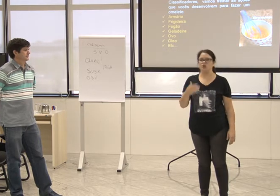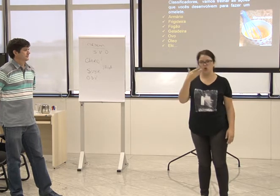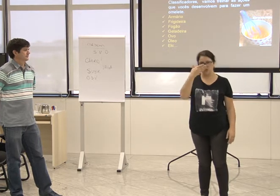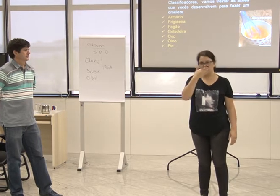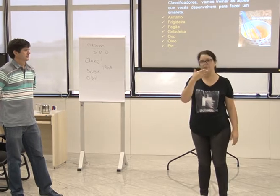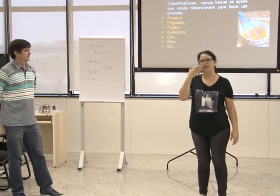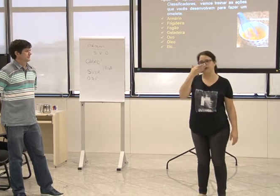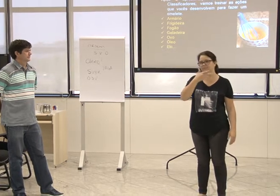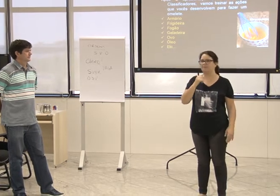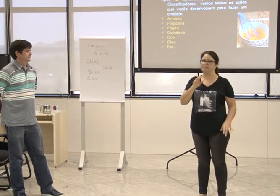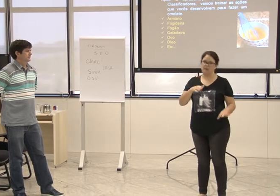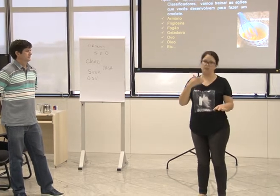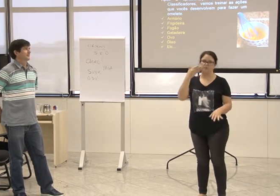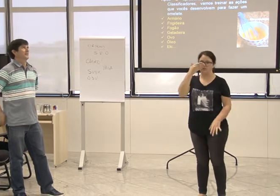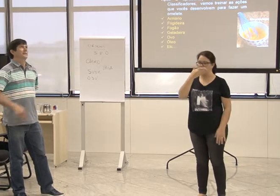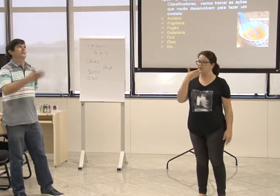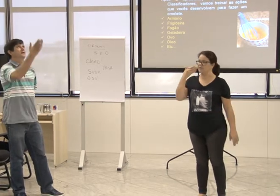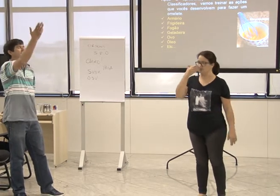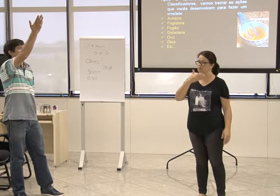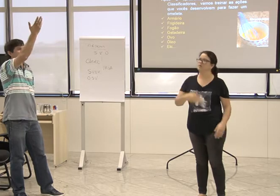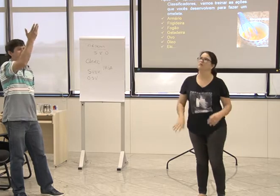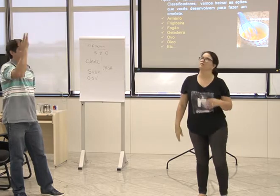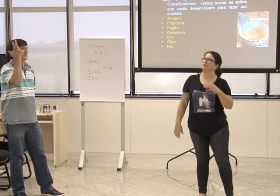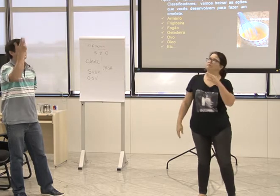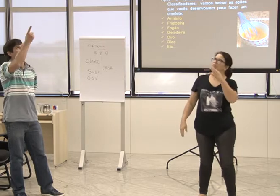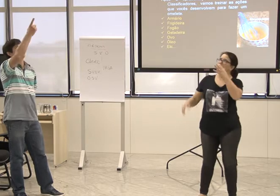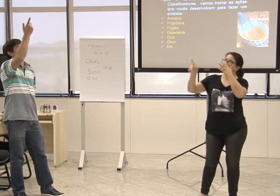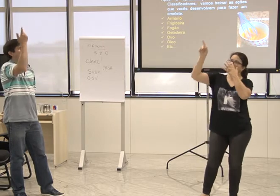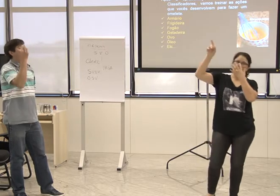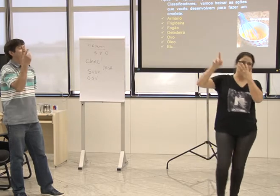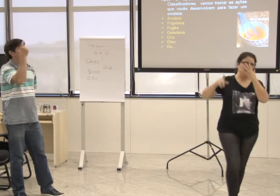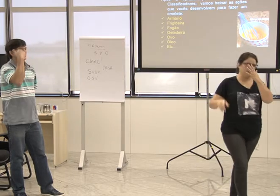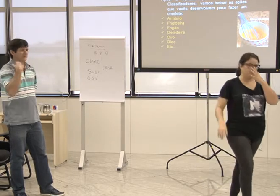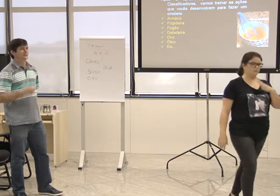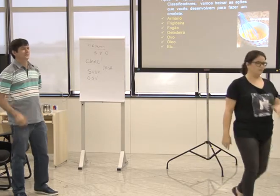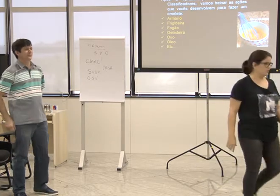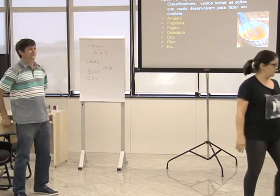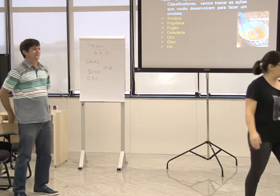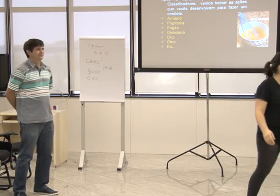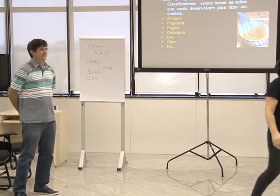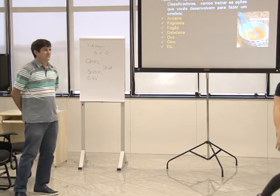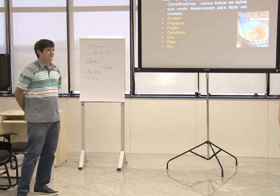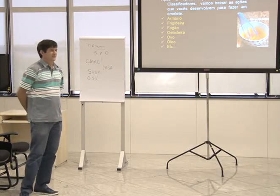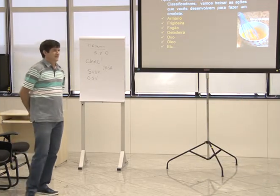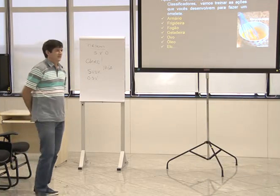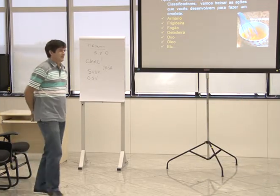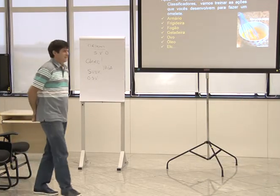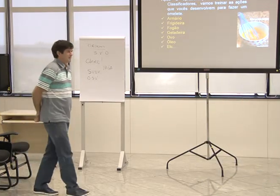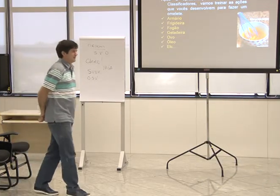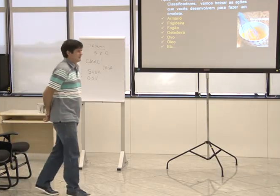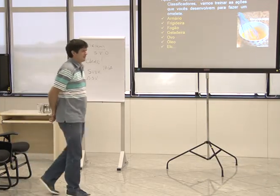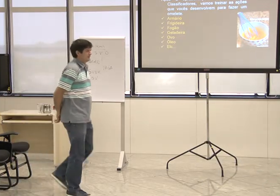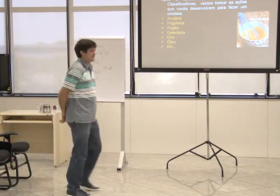Doce também. Então, doce, açúcar. Esse aqui tá ligado. Ontem de manhã também eu passei calor na minha